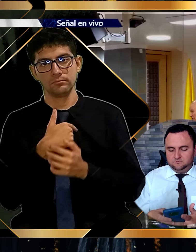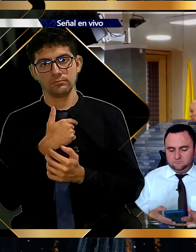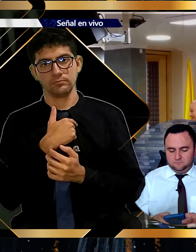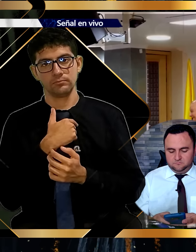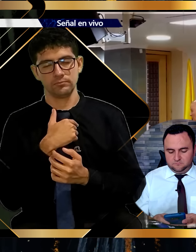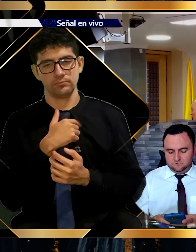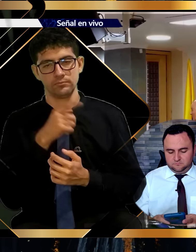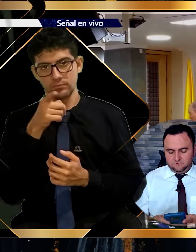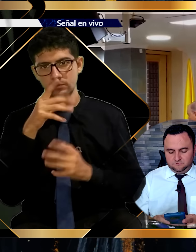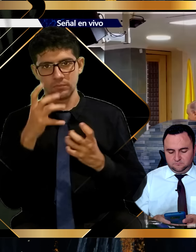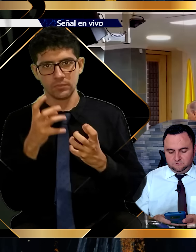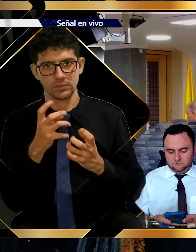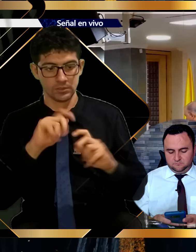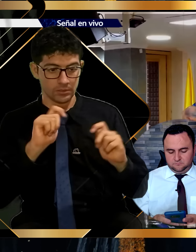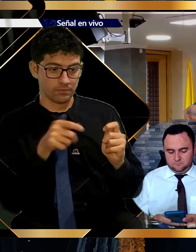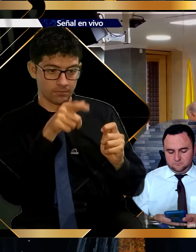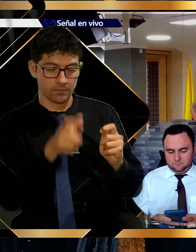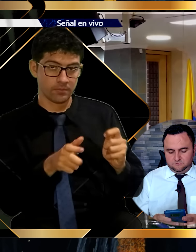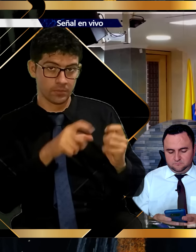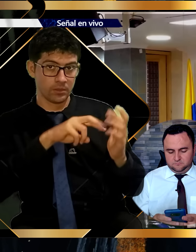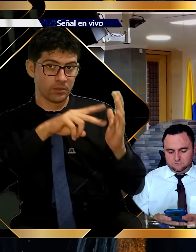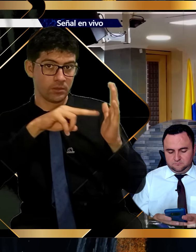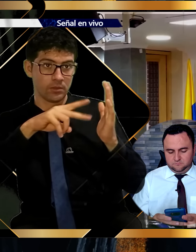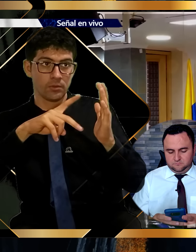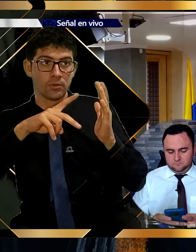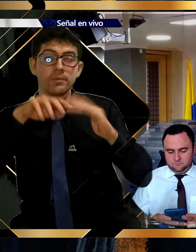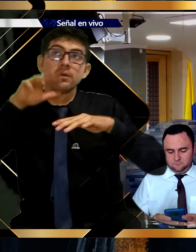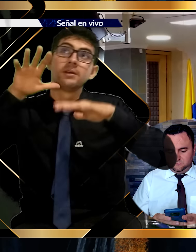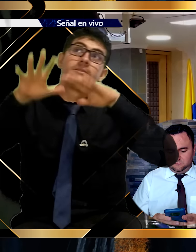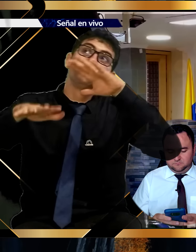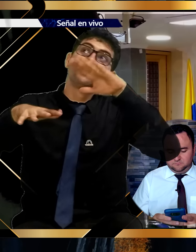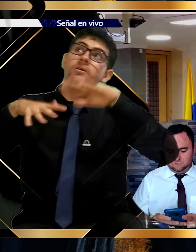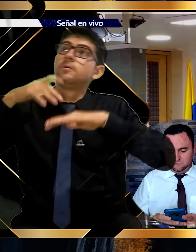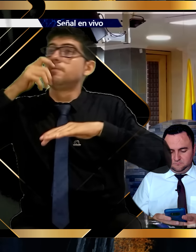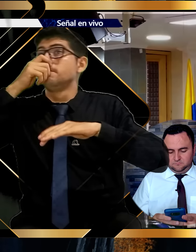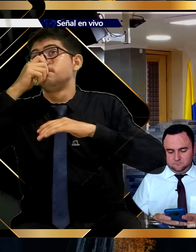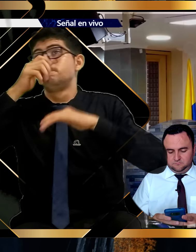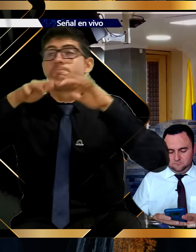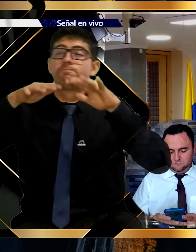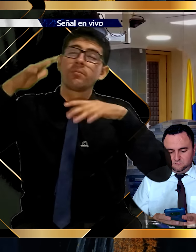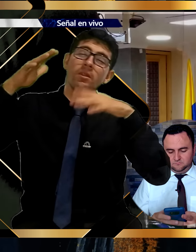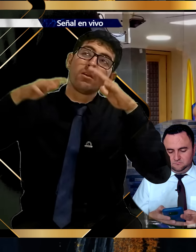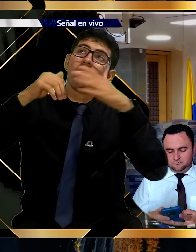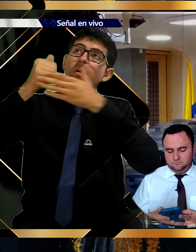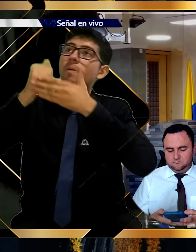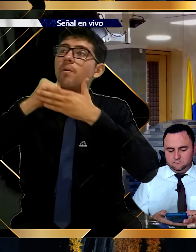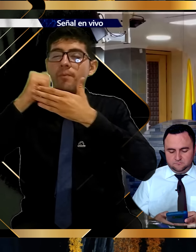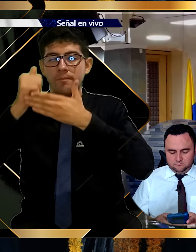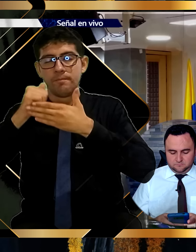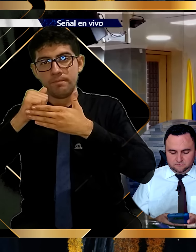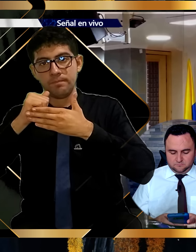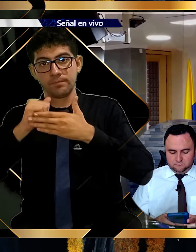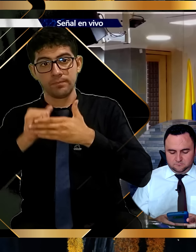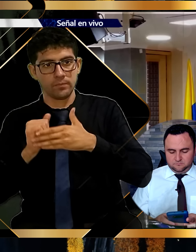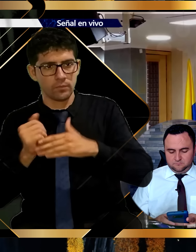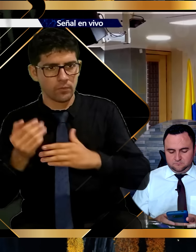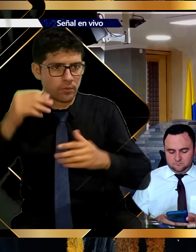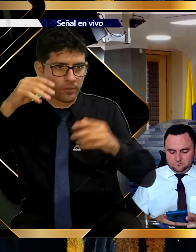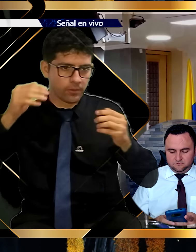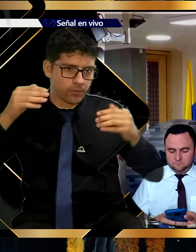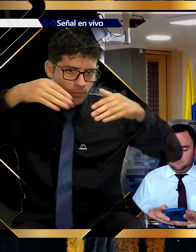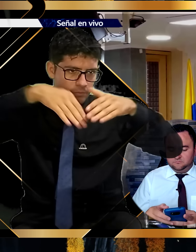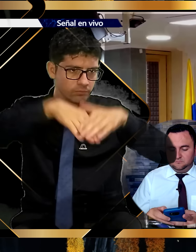primero tienes tú que estar seguro que tú estás bien, que tú estás protegido, porque si no eres parte del problema.